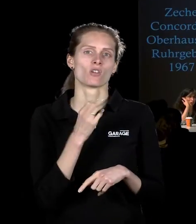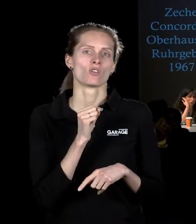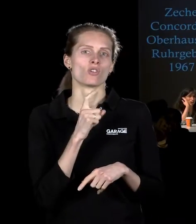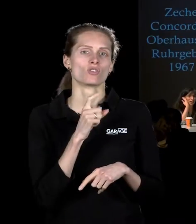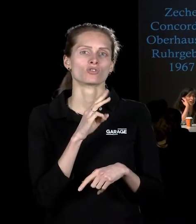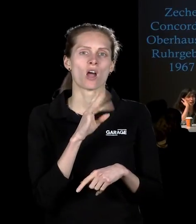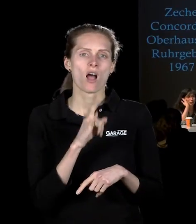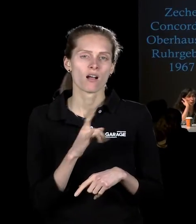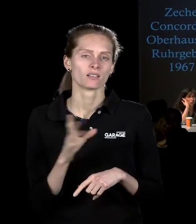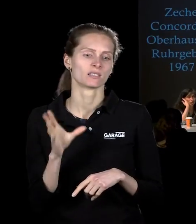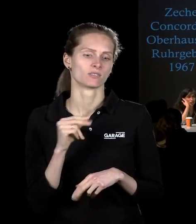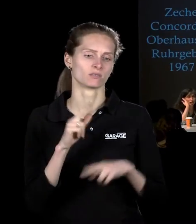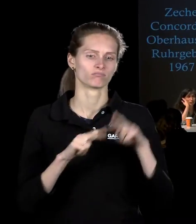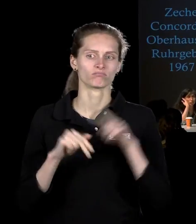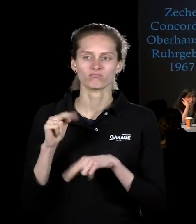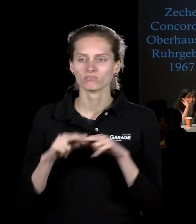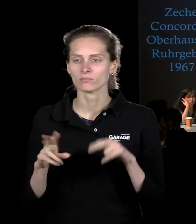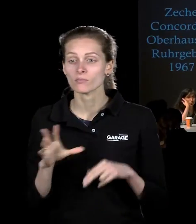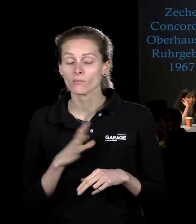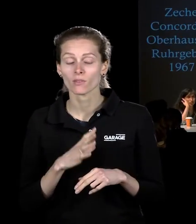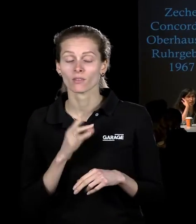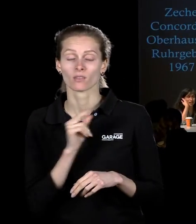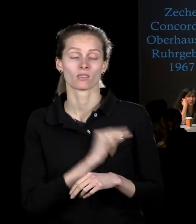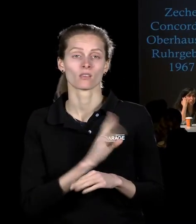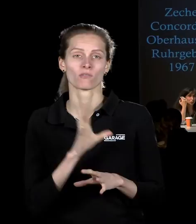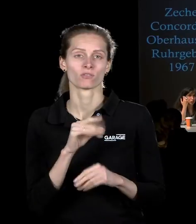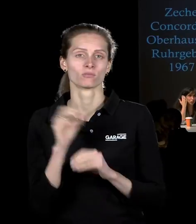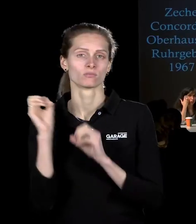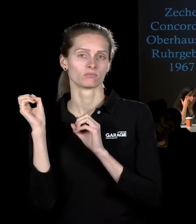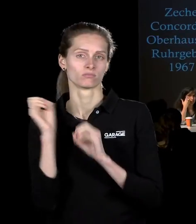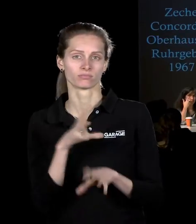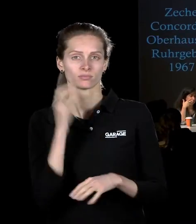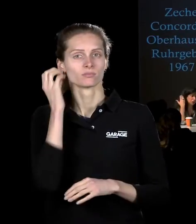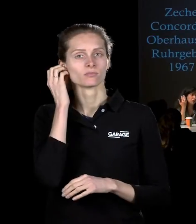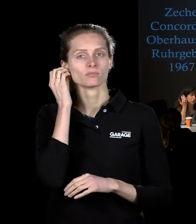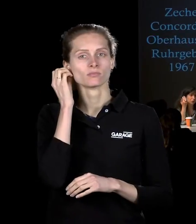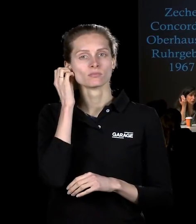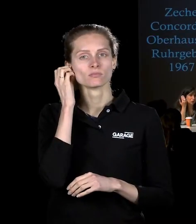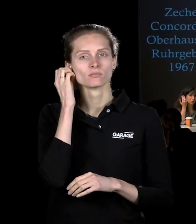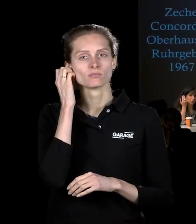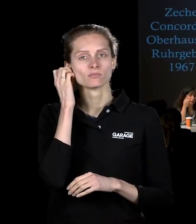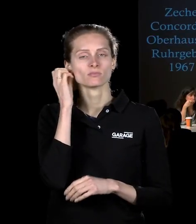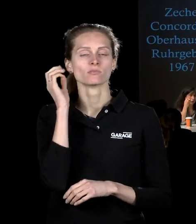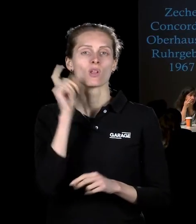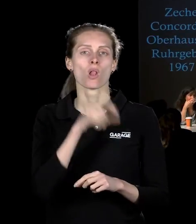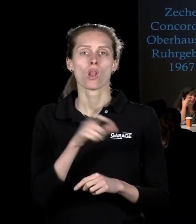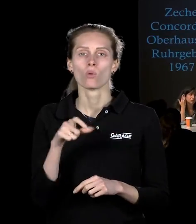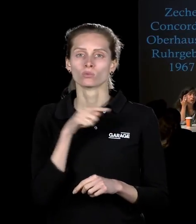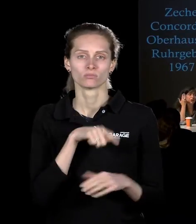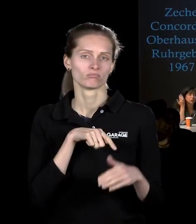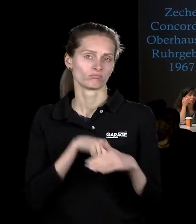огромные сооружения не работают, оказываются заброшенными. Это тоже что-то, что покинуто людьми, что